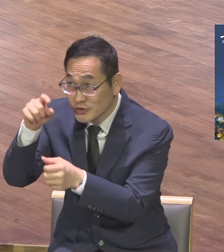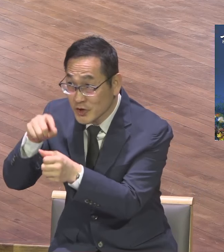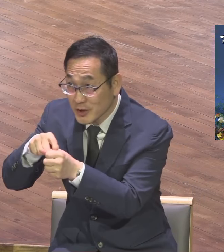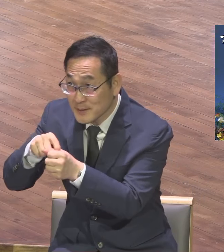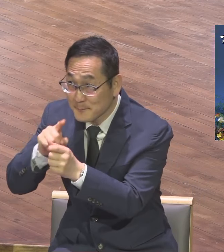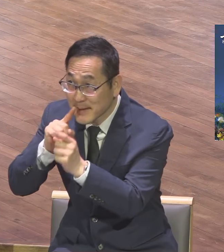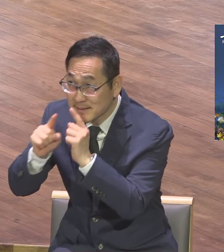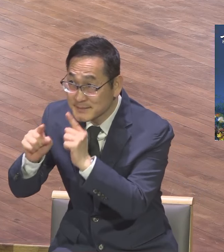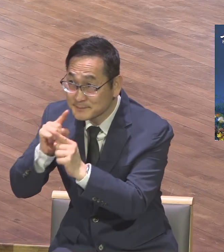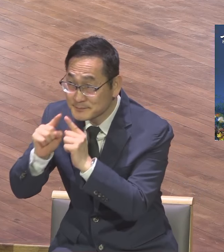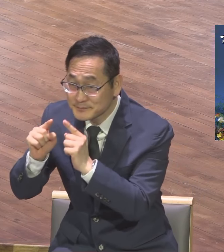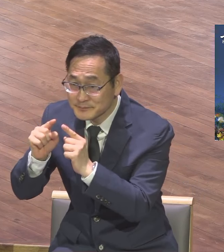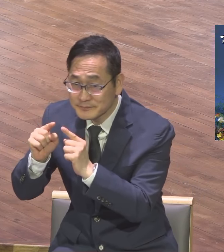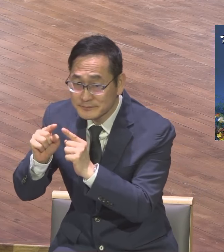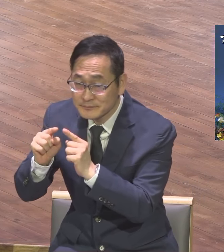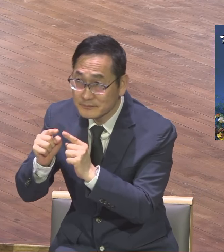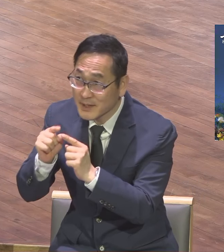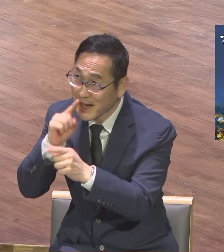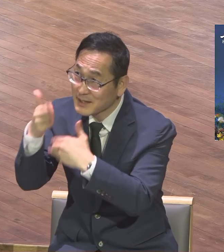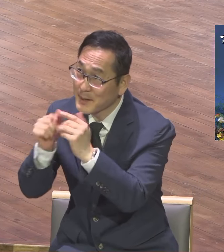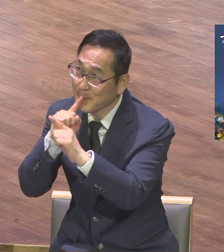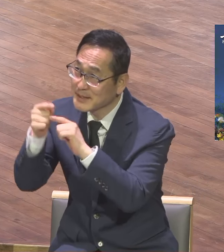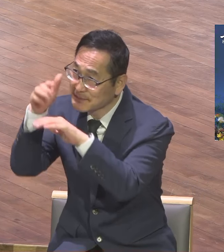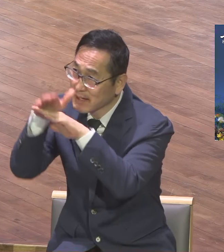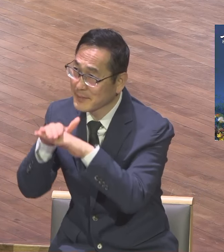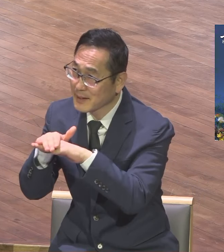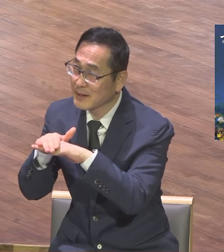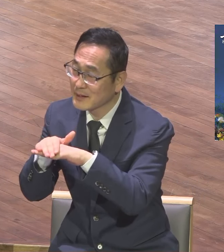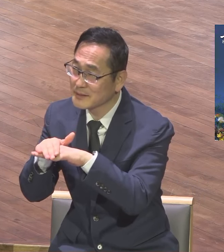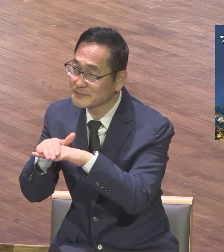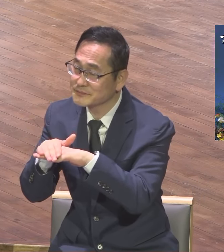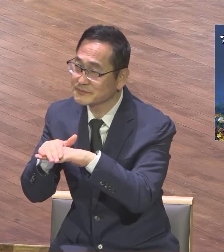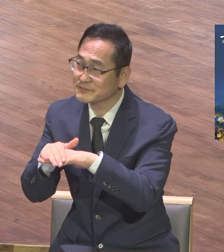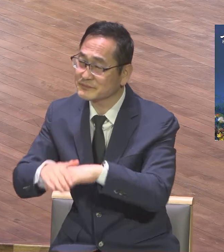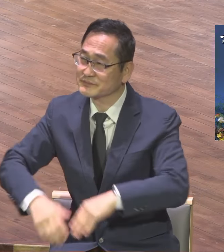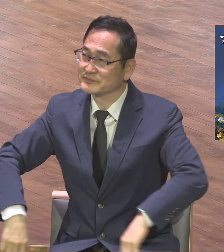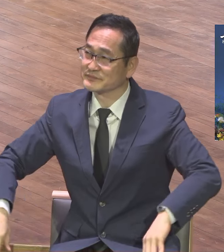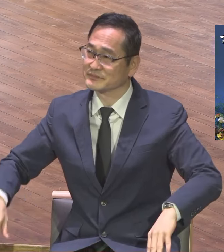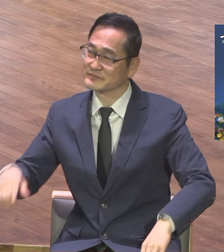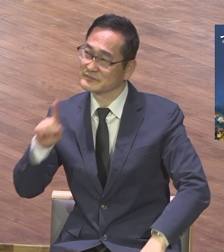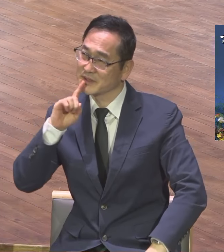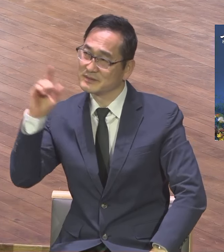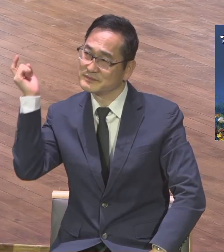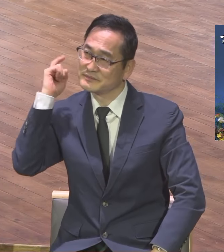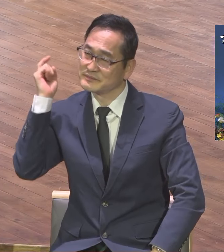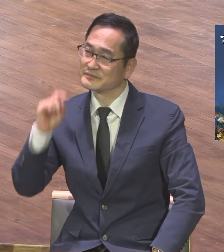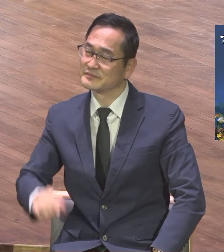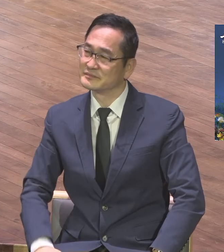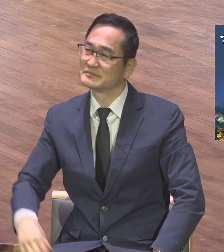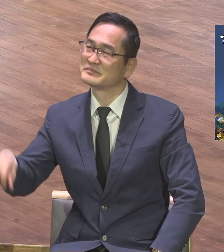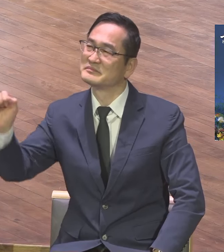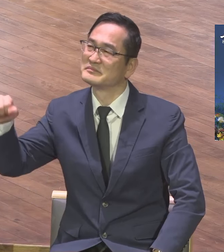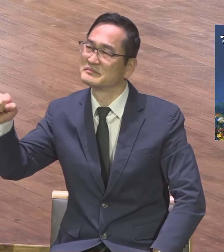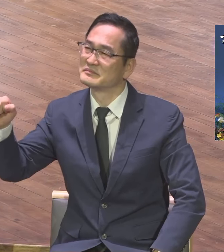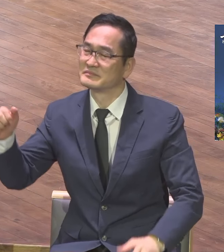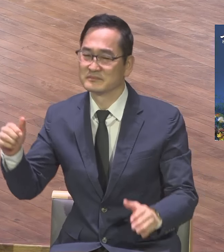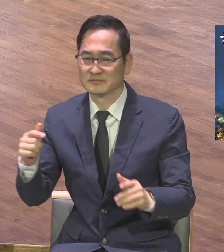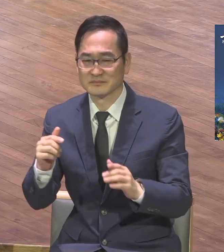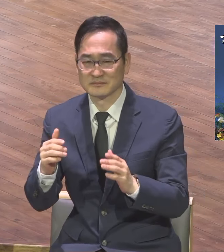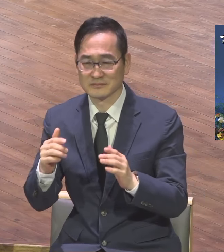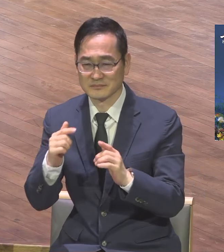하나님의 말씀을 예배 한번 드리고 폼 잡고 앉았다가 나가면 끝입니까? 뭘